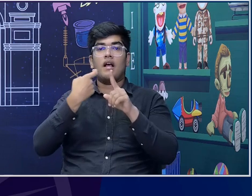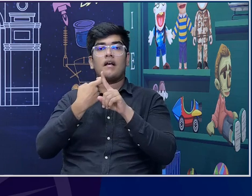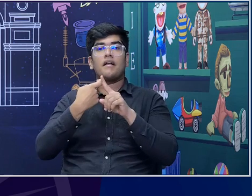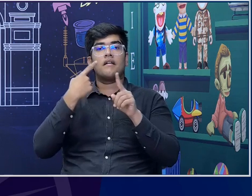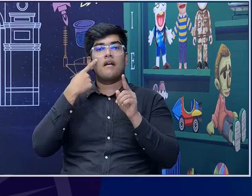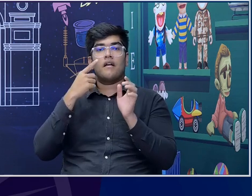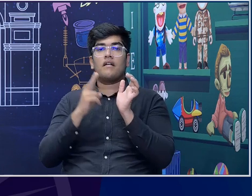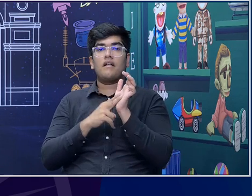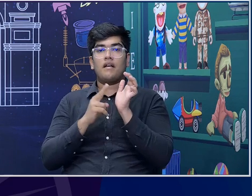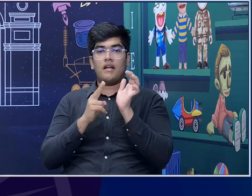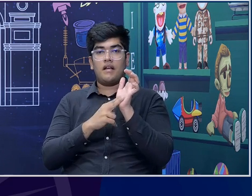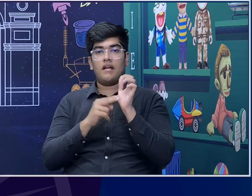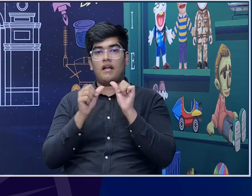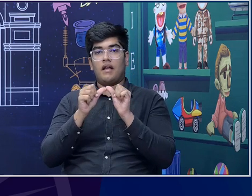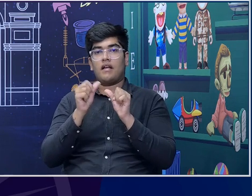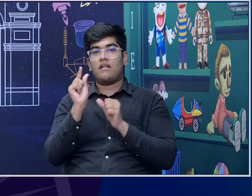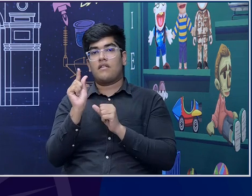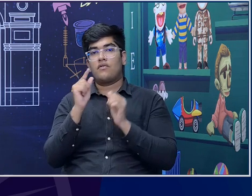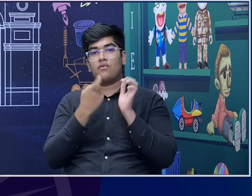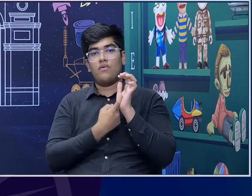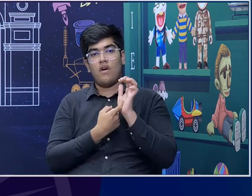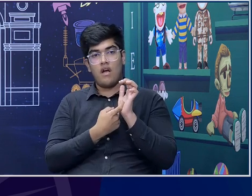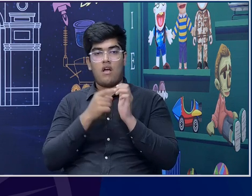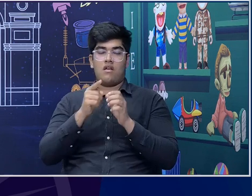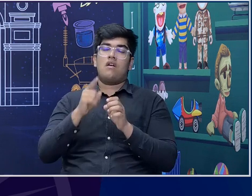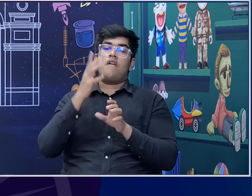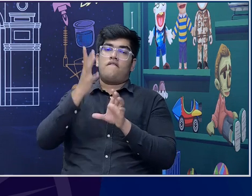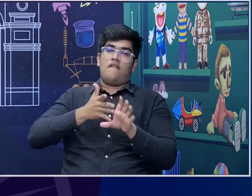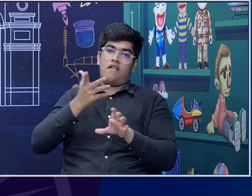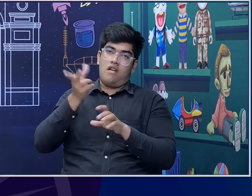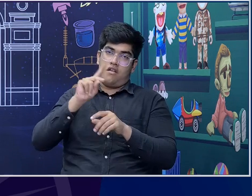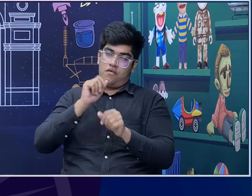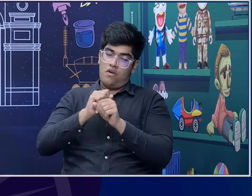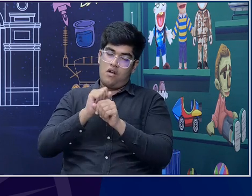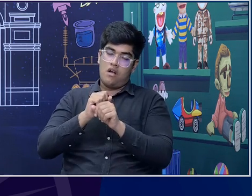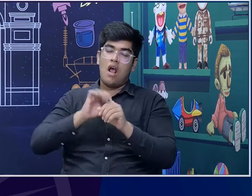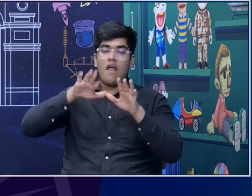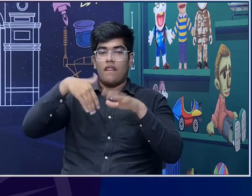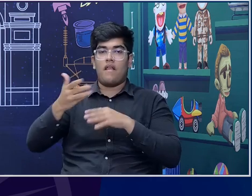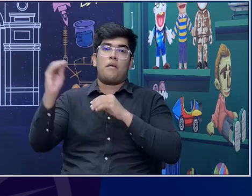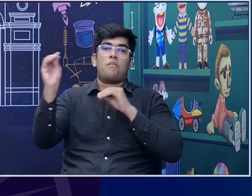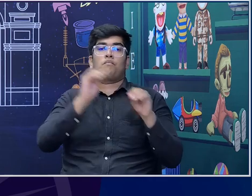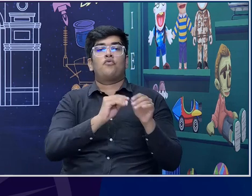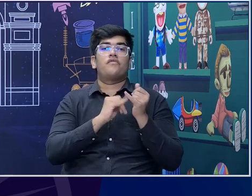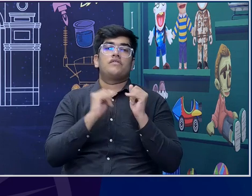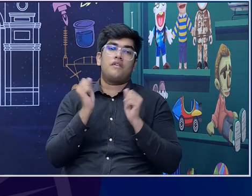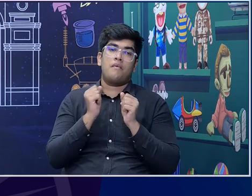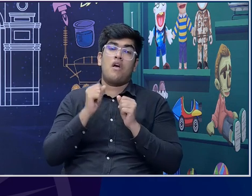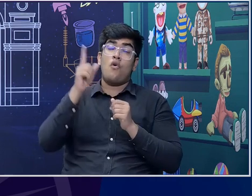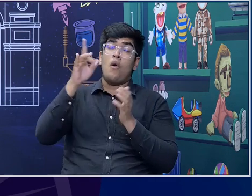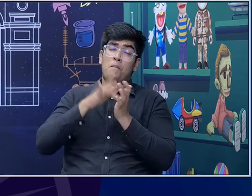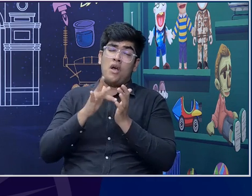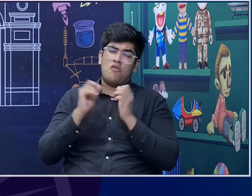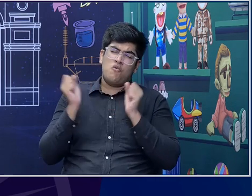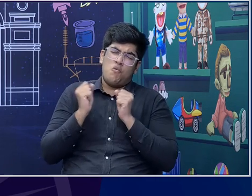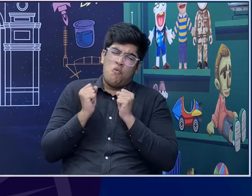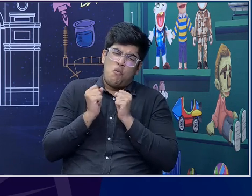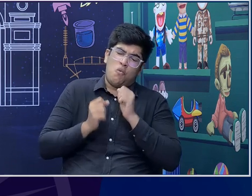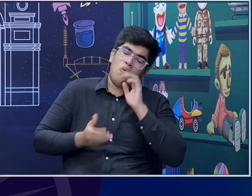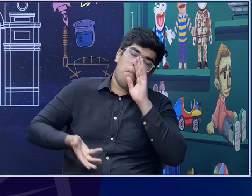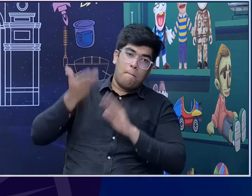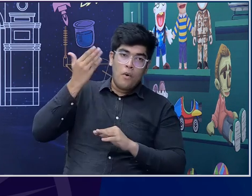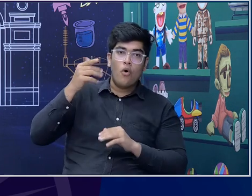बच्चों इन सब कामों में वो कैसे काम करते थे क्योंकि वहां तो कहीं भी ना बस नहीं थी ना टेलिफॉन था तो